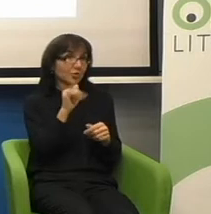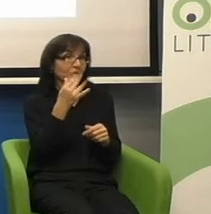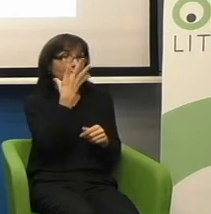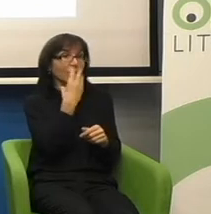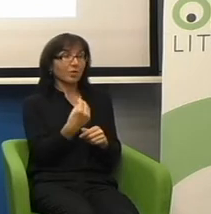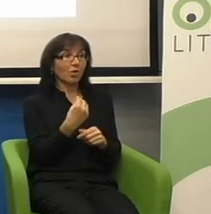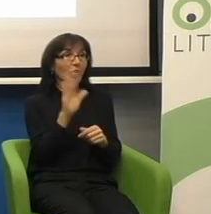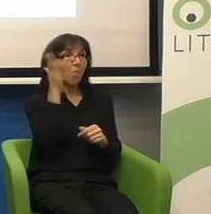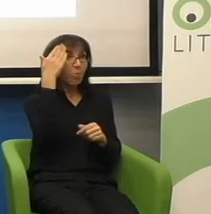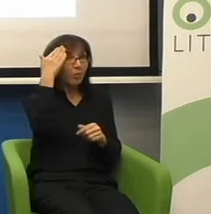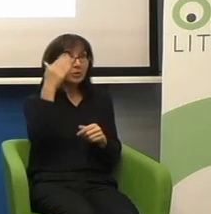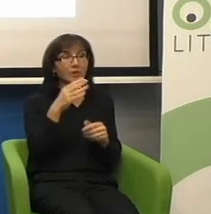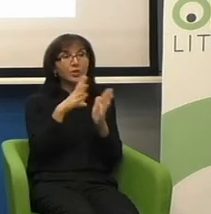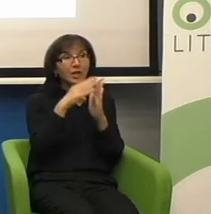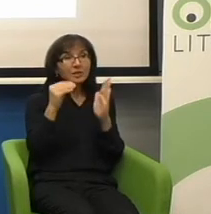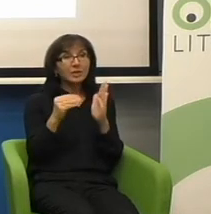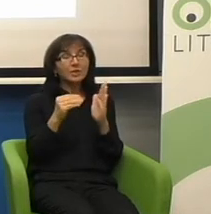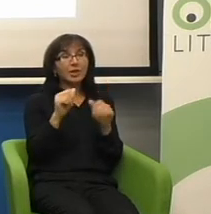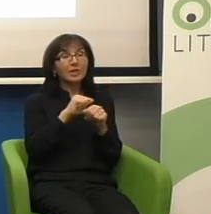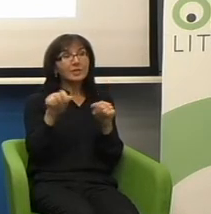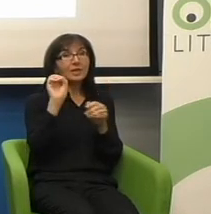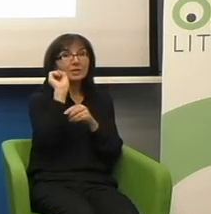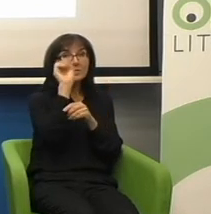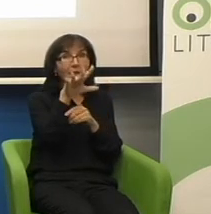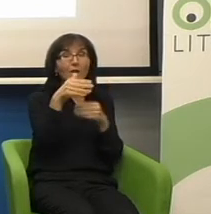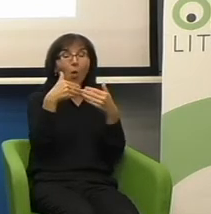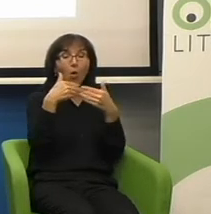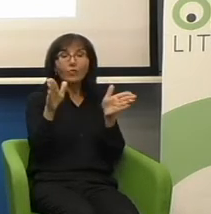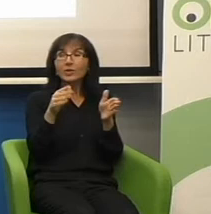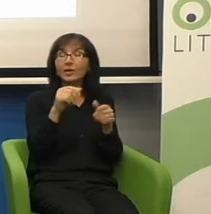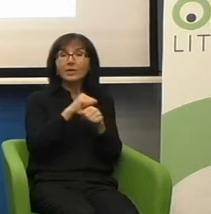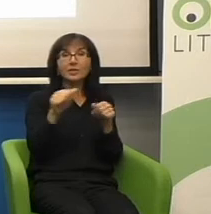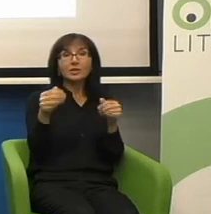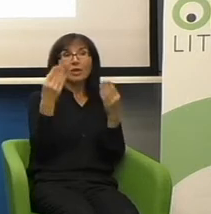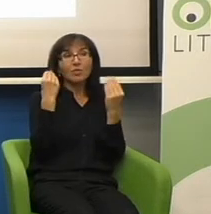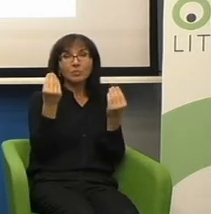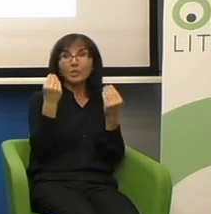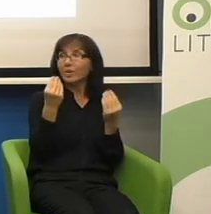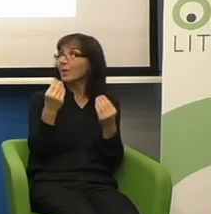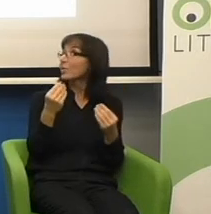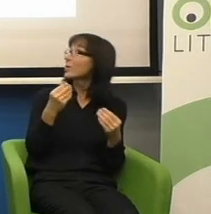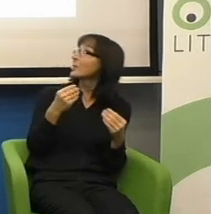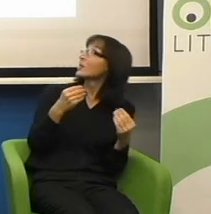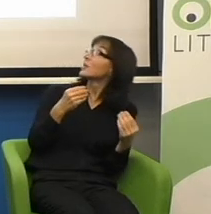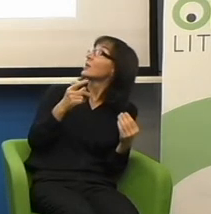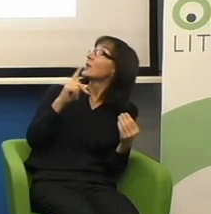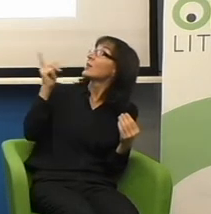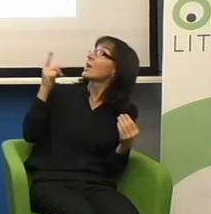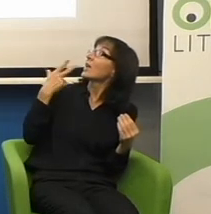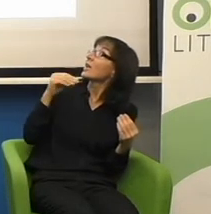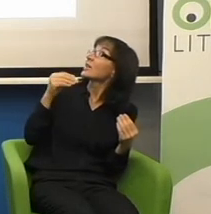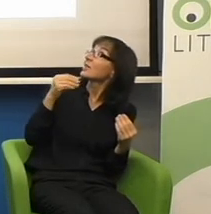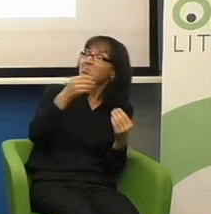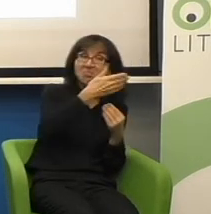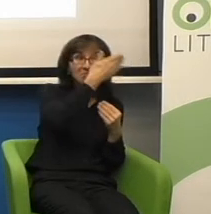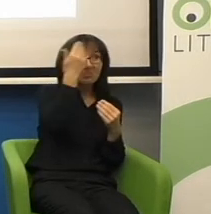że zdjęcie, które jest na slajdzie otwierającym, jest fantastyczne, bo takiej Anny Walentynowicz chyba nie znamy, chociaż wydaje